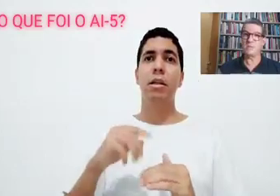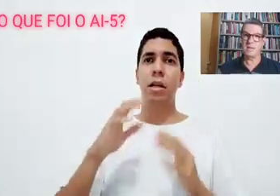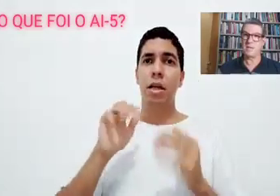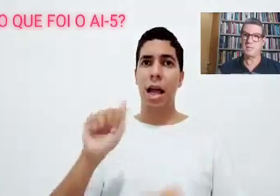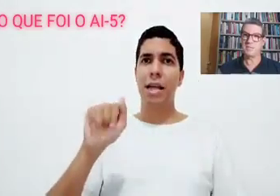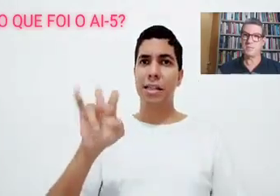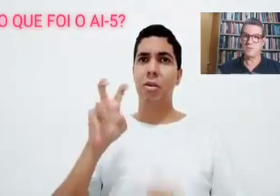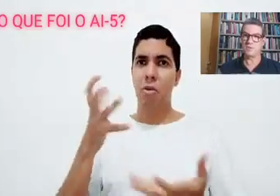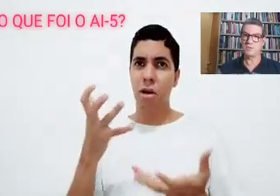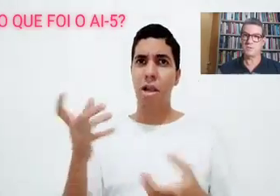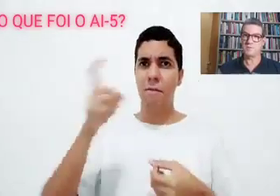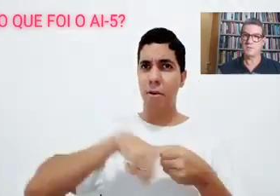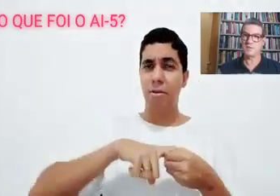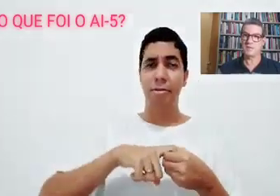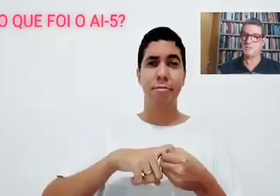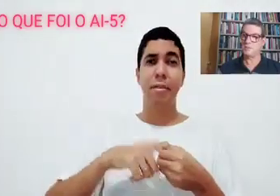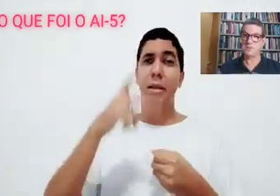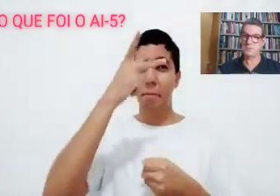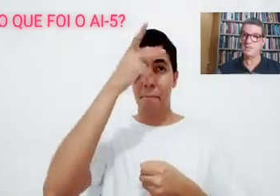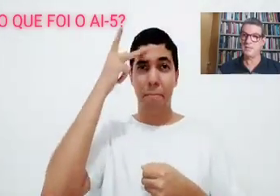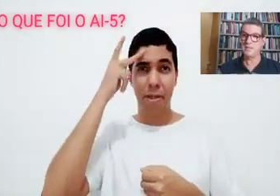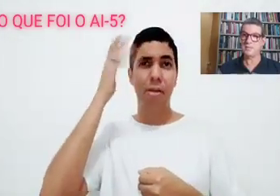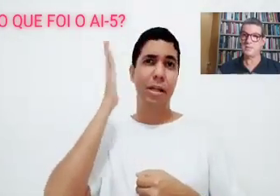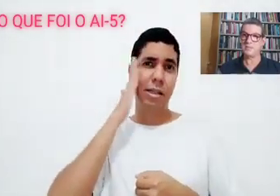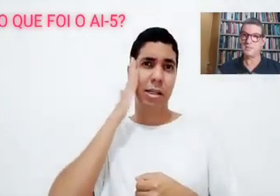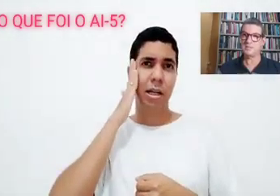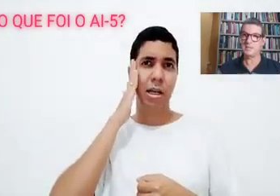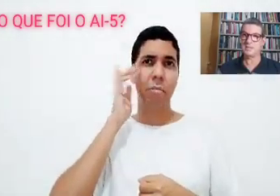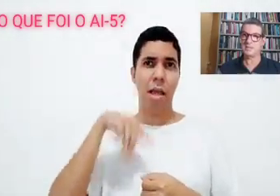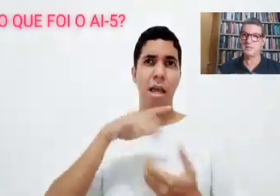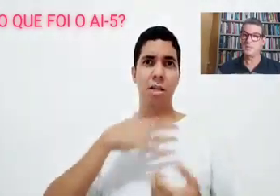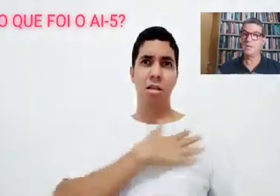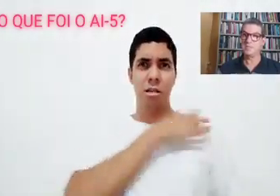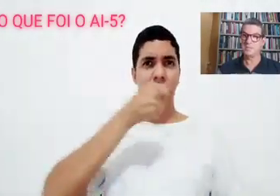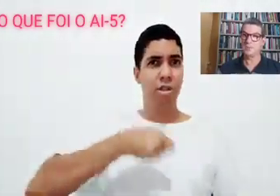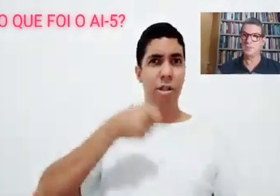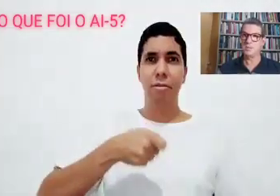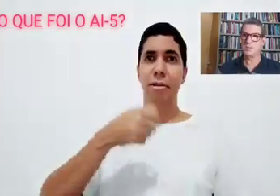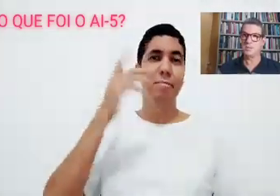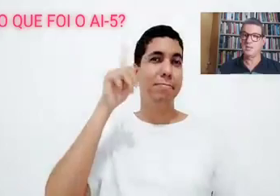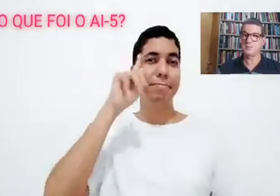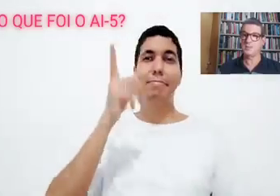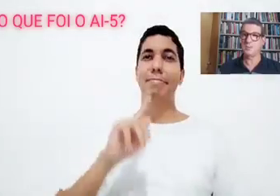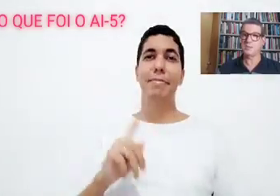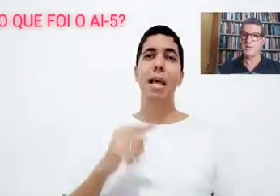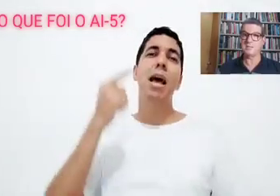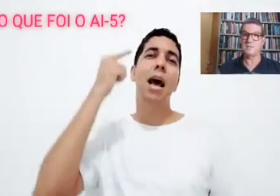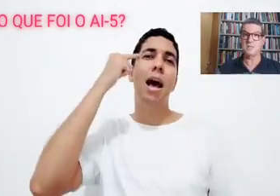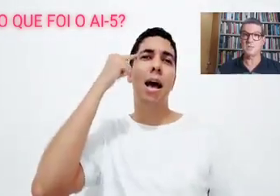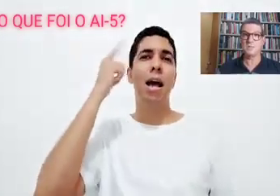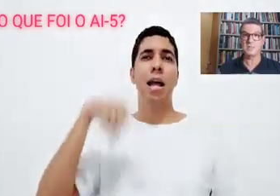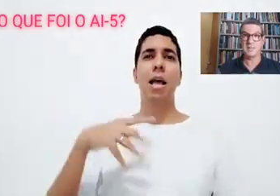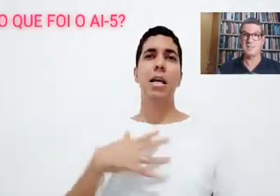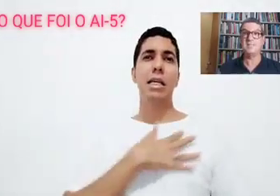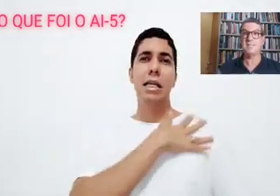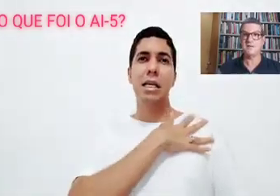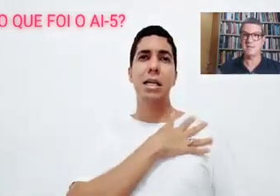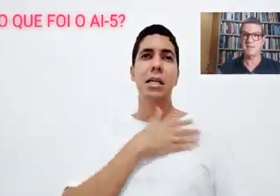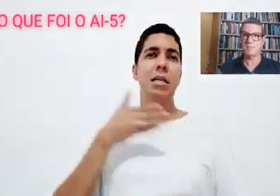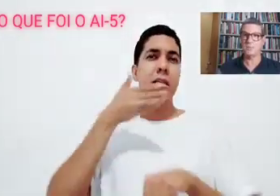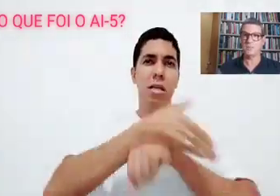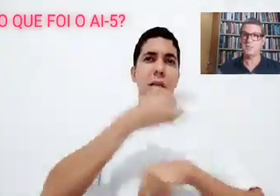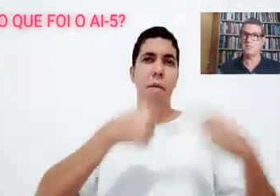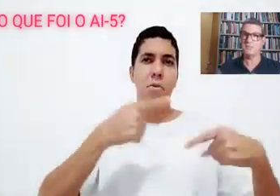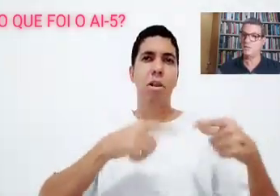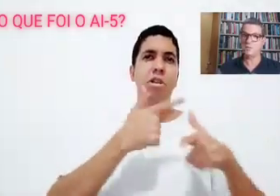e a gente não quer que o AI-5 volte. As pessoas não têm ideia do que seja uma ditadura, as pessoas acham que os militares se